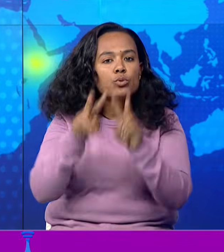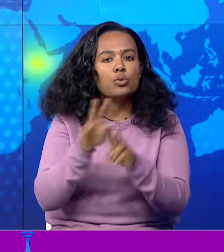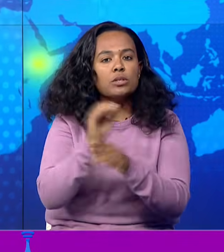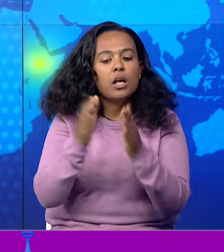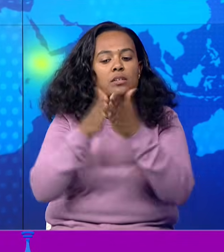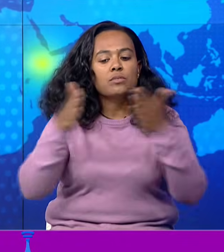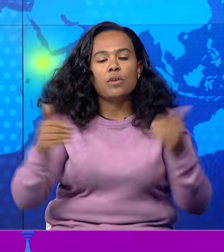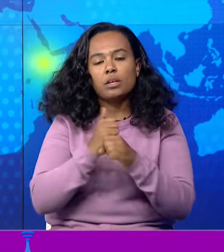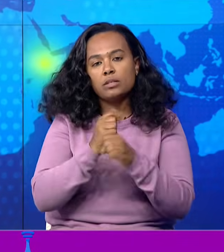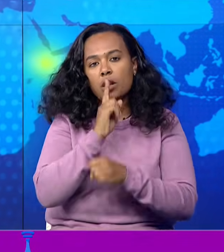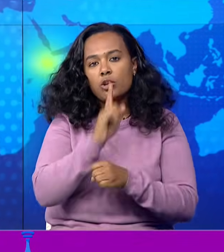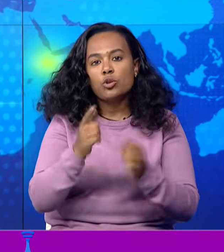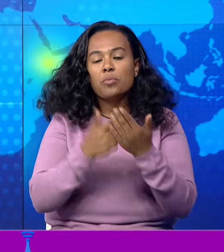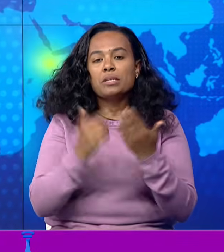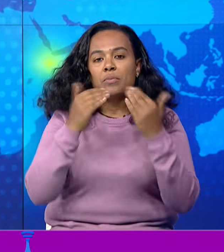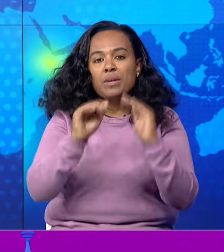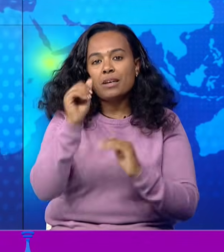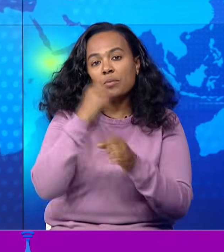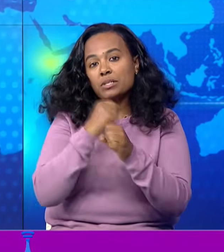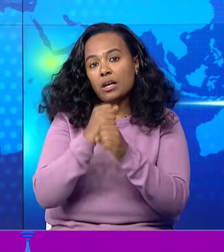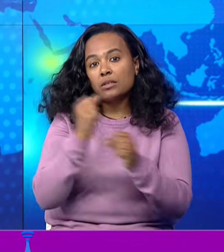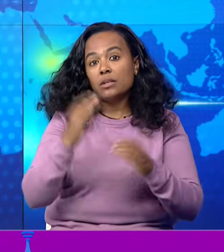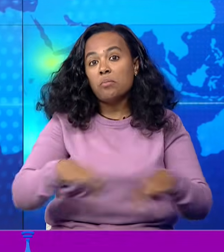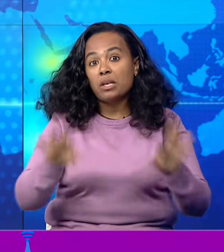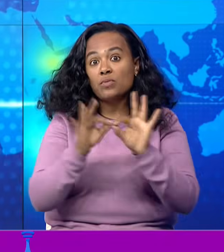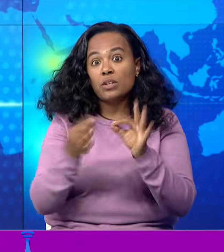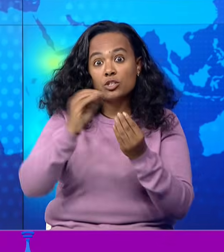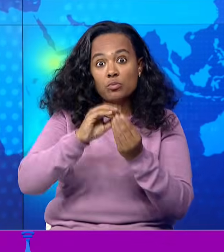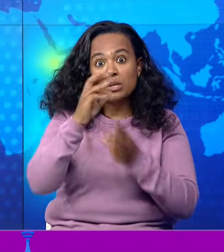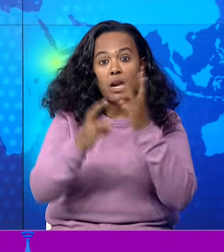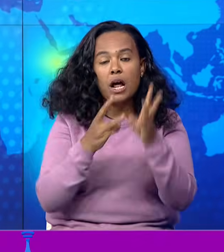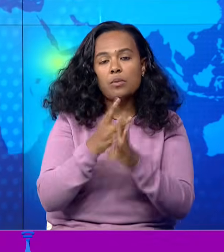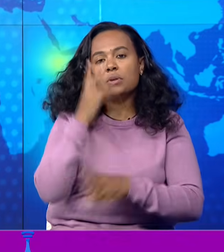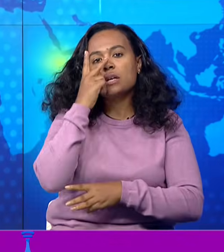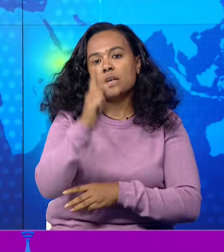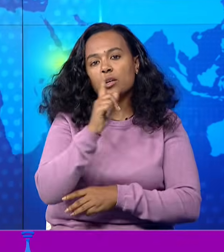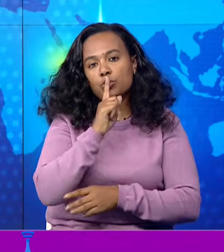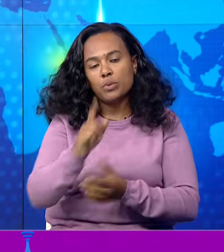ስፋት እየሰራች ነው። በዚህ መጠን መስራት እንደሚያስፈልግ ጭምር ለዓለም እያሳየችበት ነው።